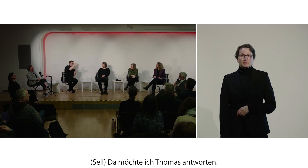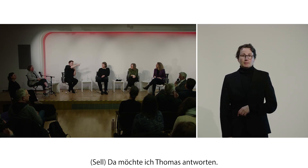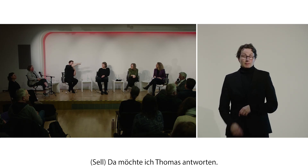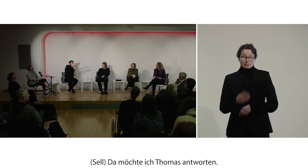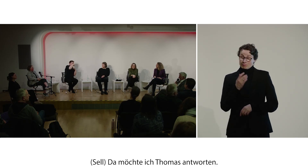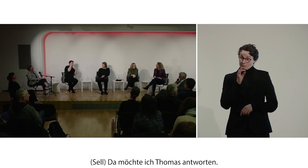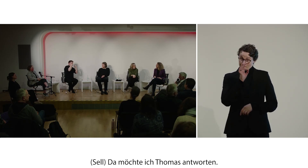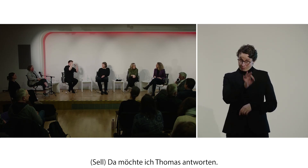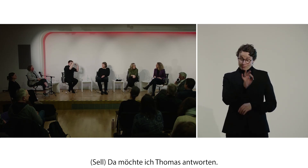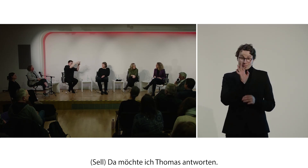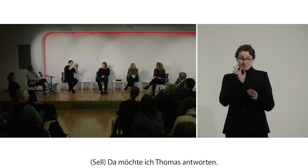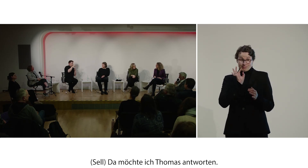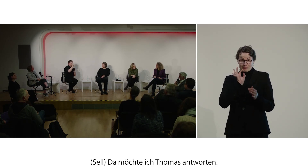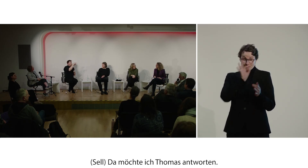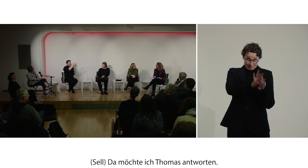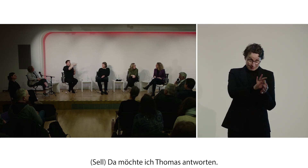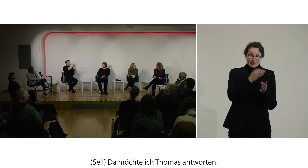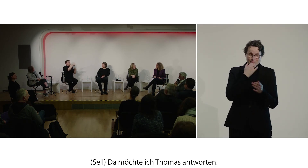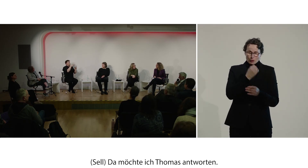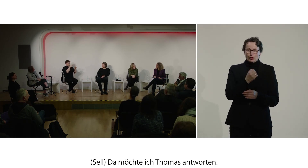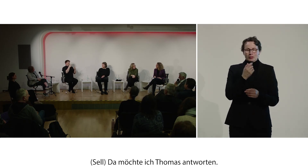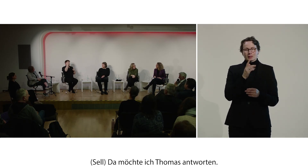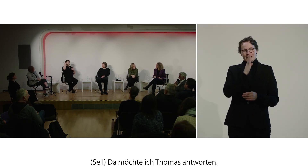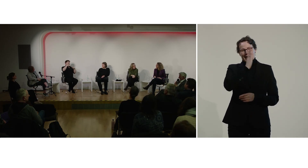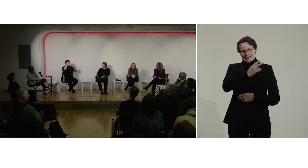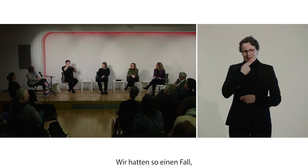Gut, da möchte ich mal, Thomas, gleich mal antworten.